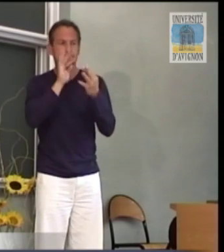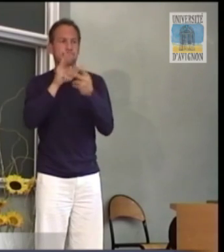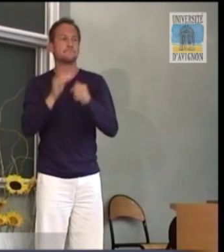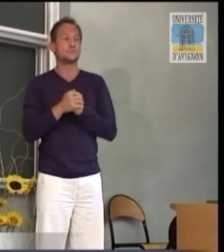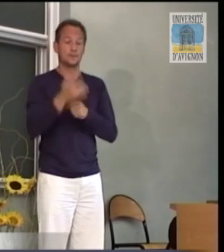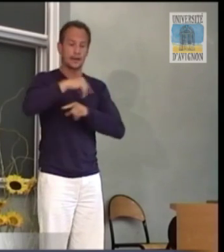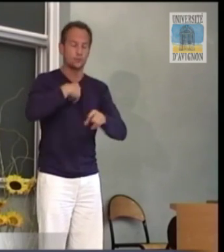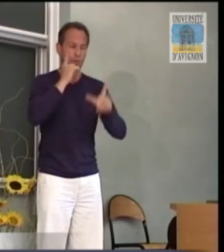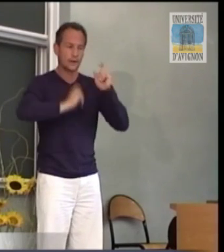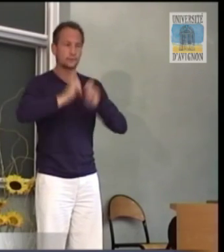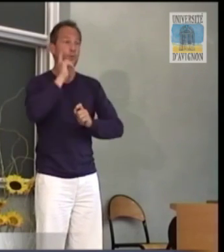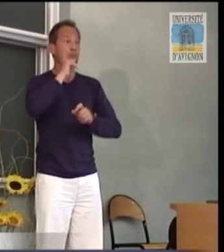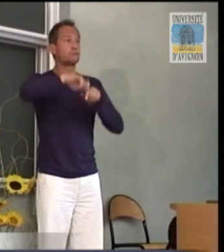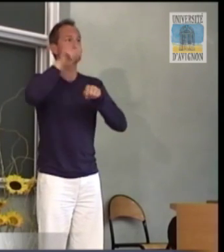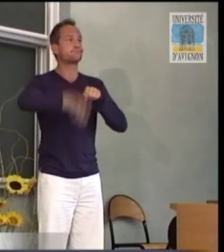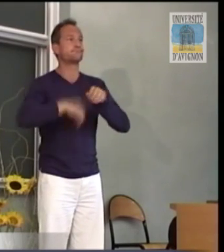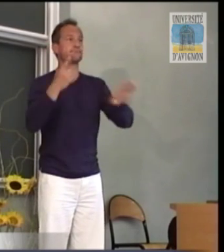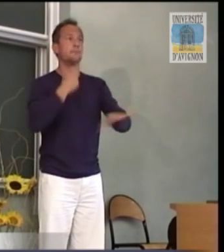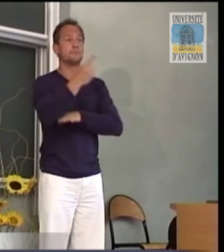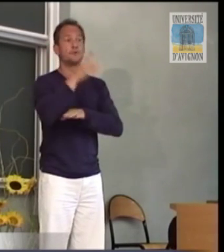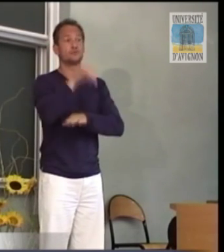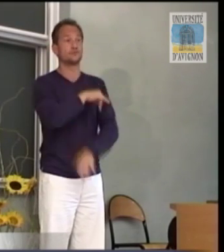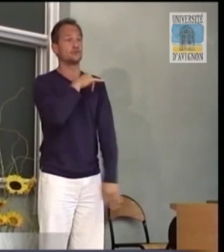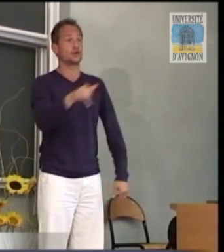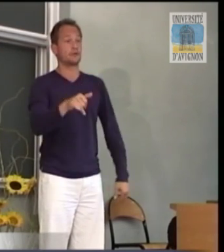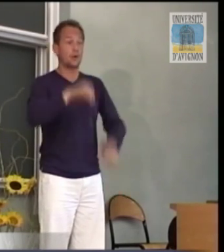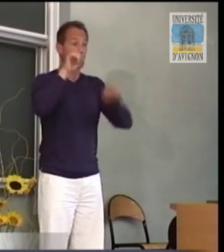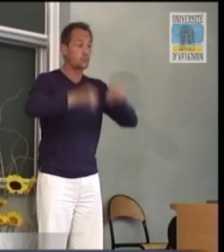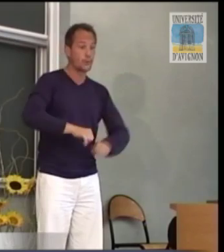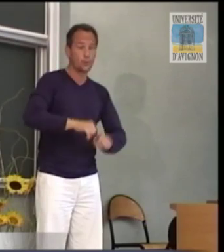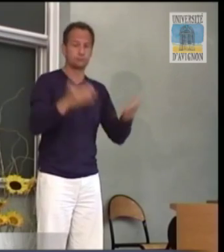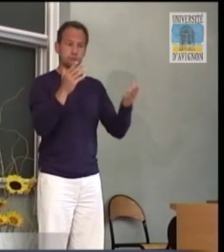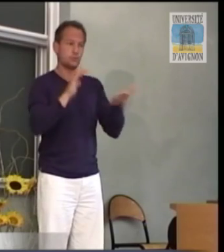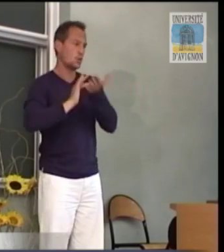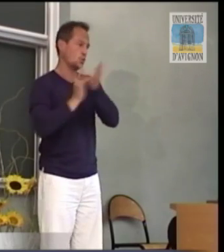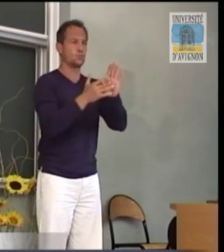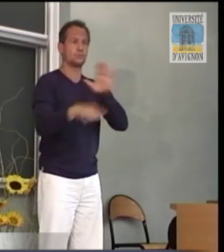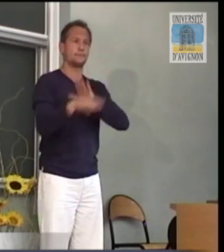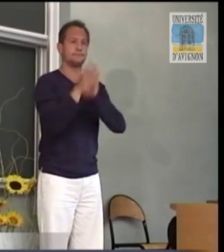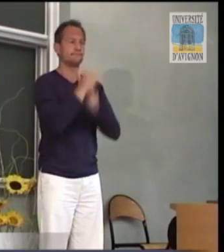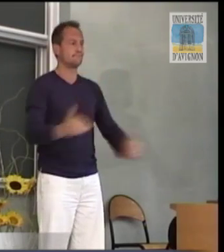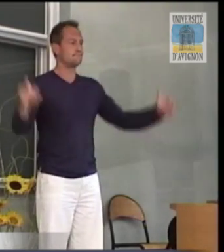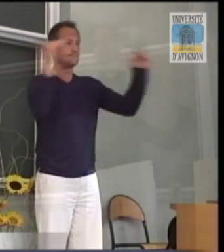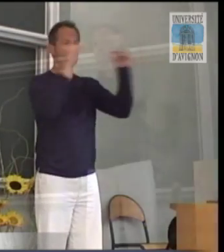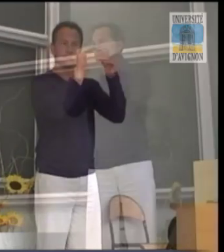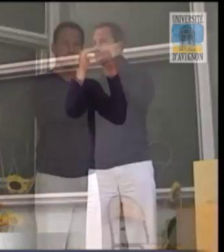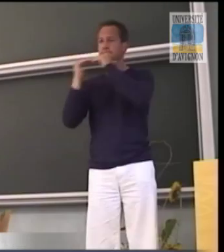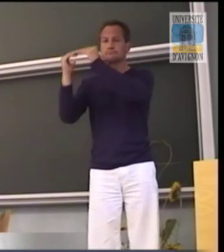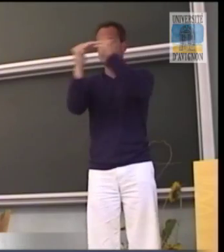n'est jamais définitif, c'est justement de prendre tout le monde à égalité. Et évidemment, on